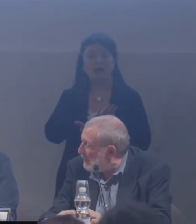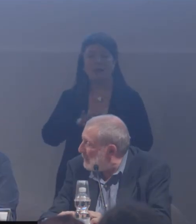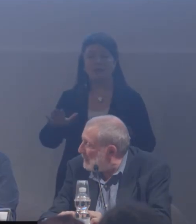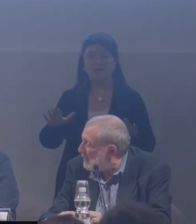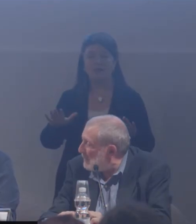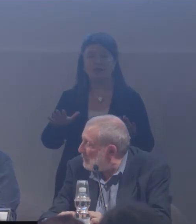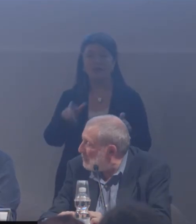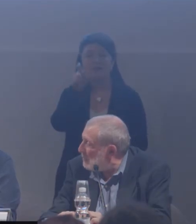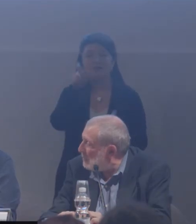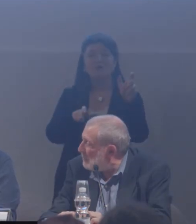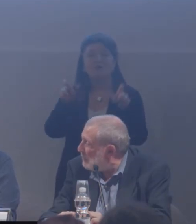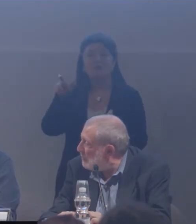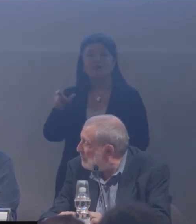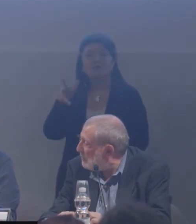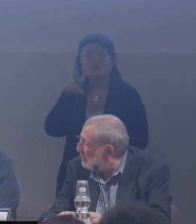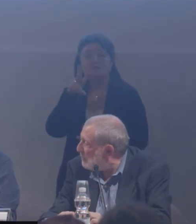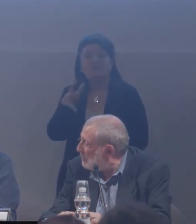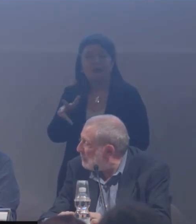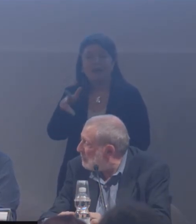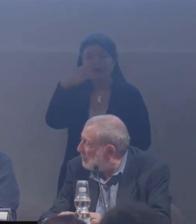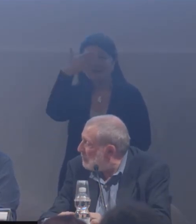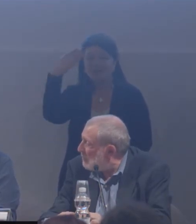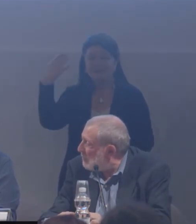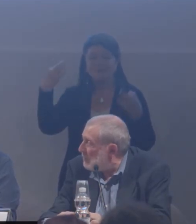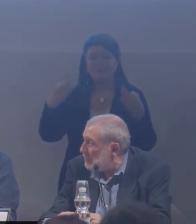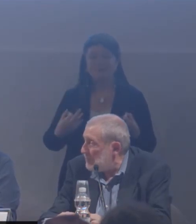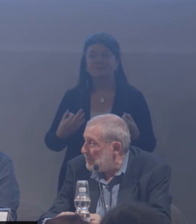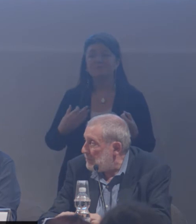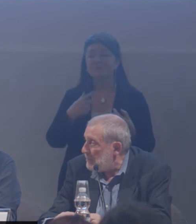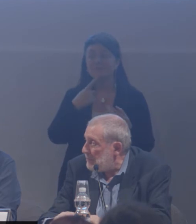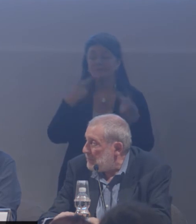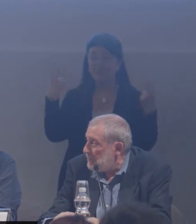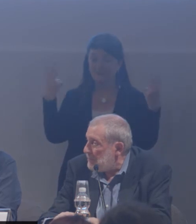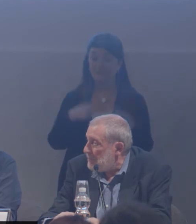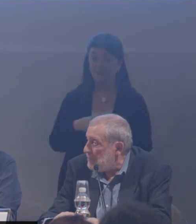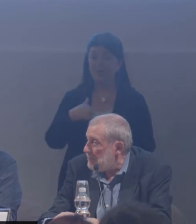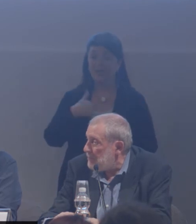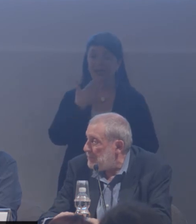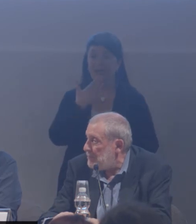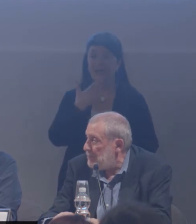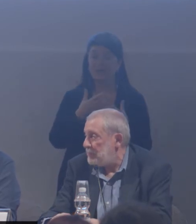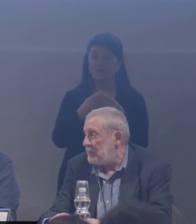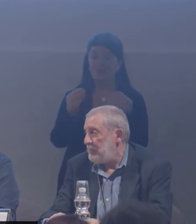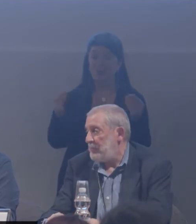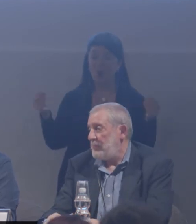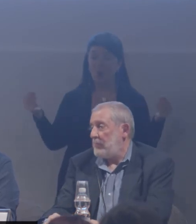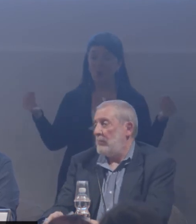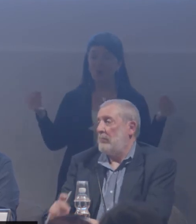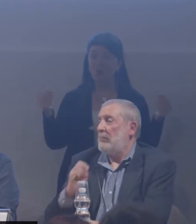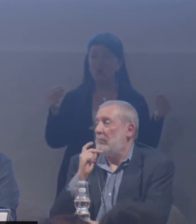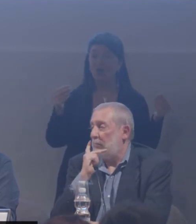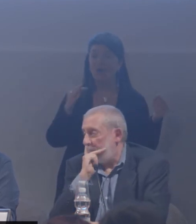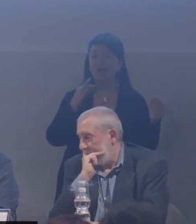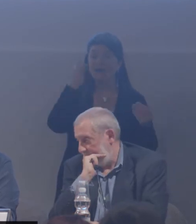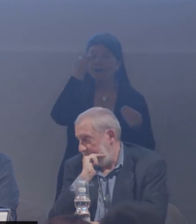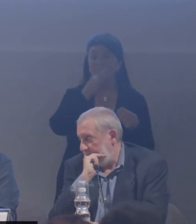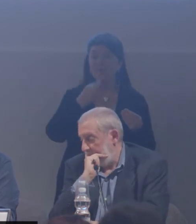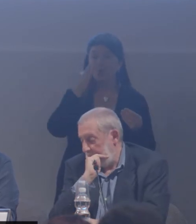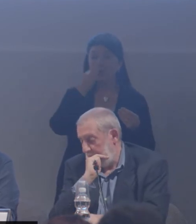Beh, sì, io ci credo veramente, perché adesso la figura dell'eroe, la figura di colui